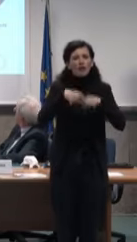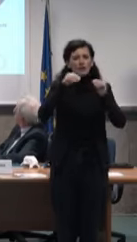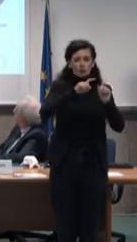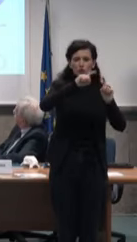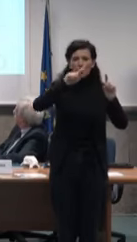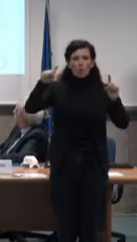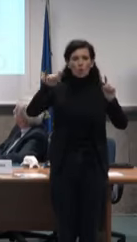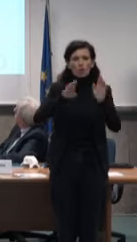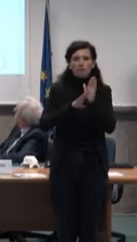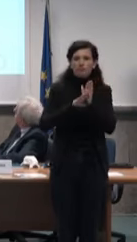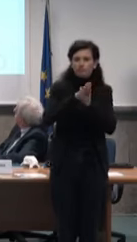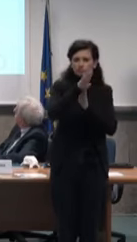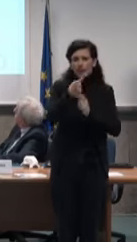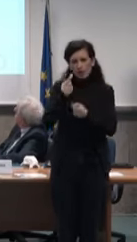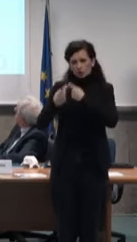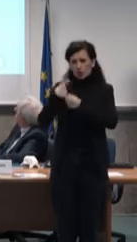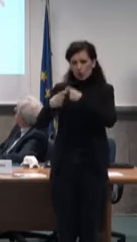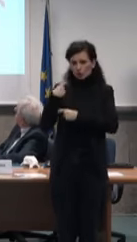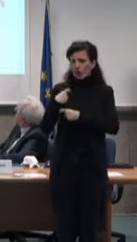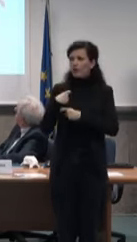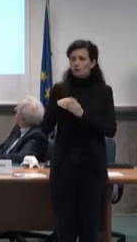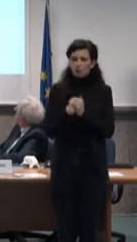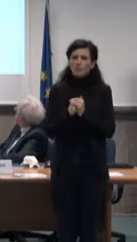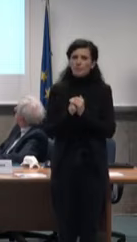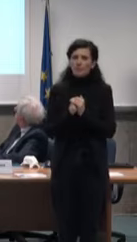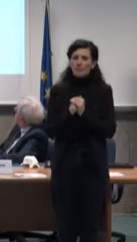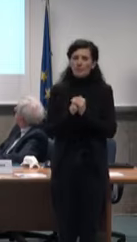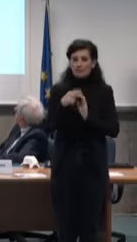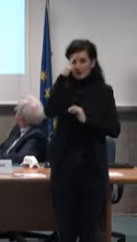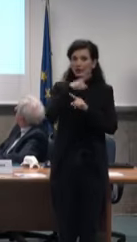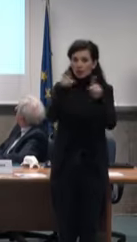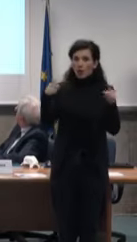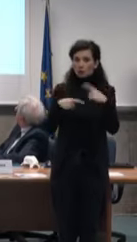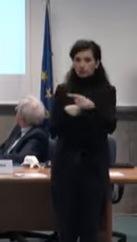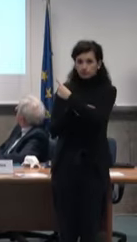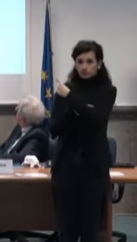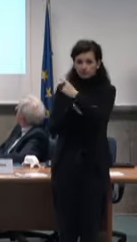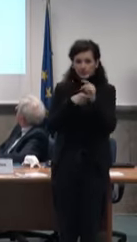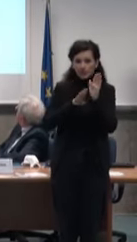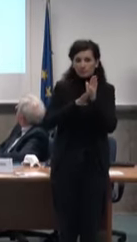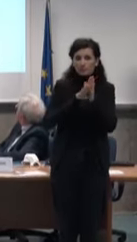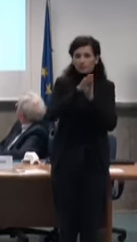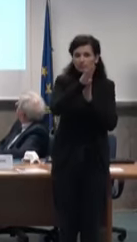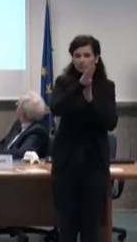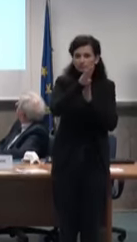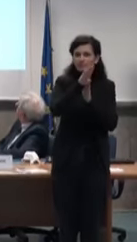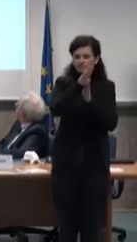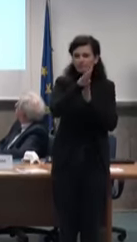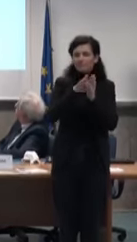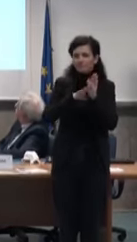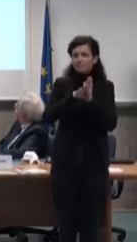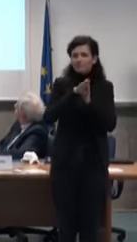sono rapidamente indietro giusto per avere chiaro il concetto questa ci mostra sostanzialmente che siamo al plateau